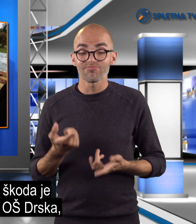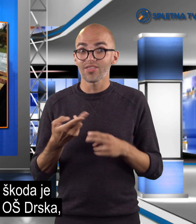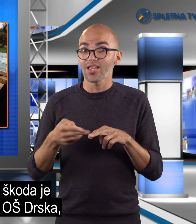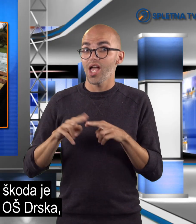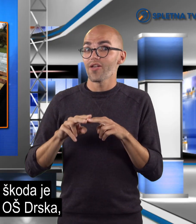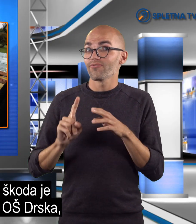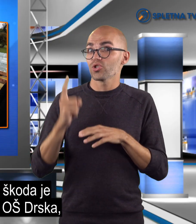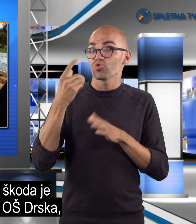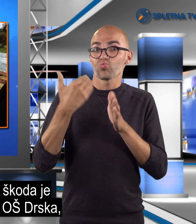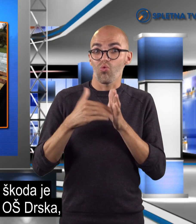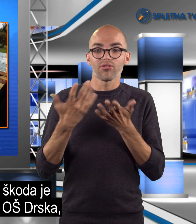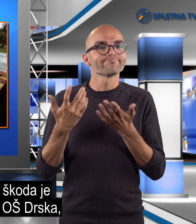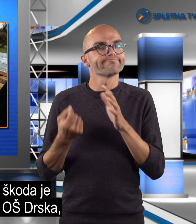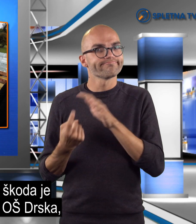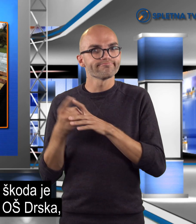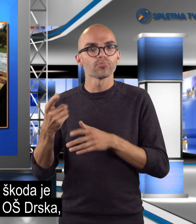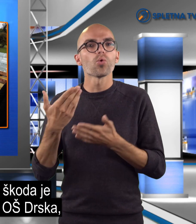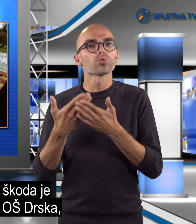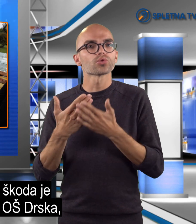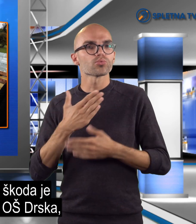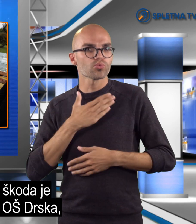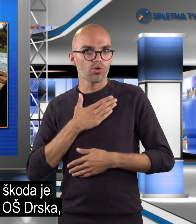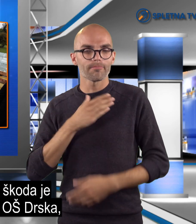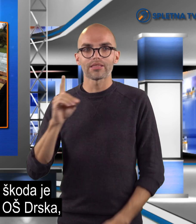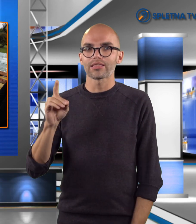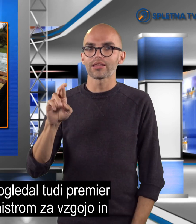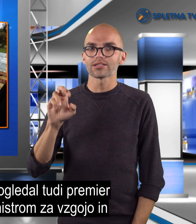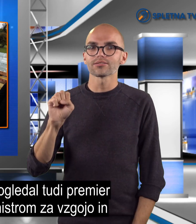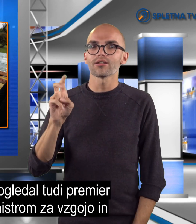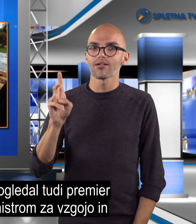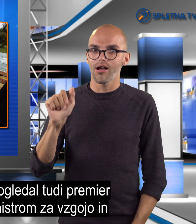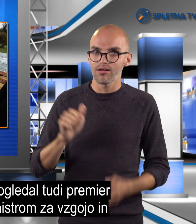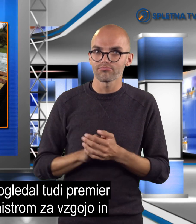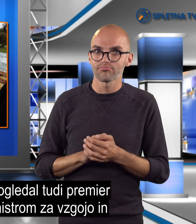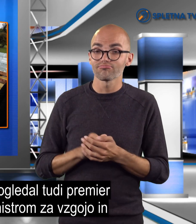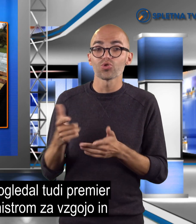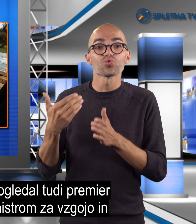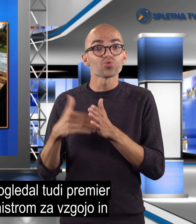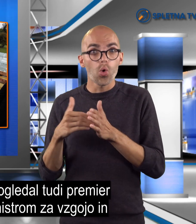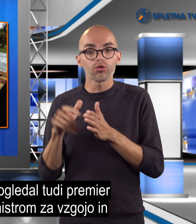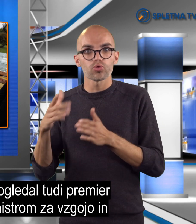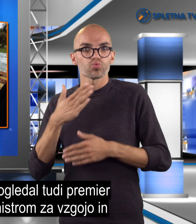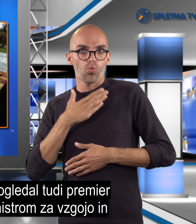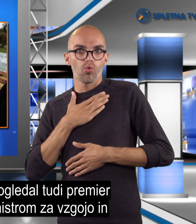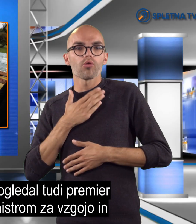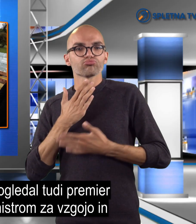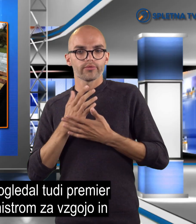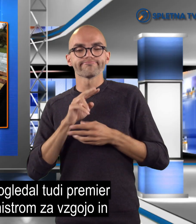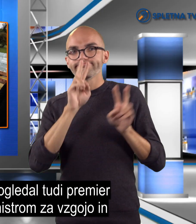Največja škoda je nastala na Drska. Škodo na šoli si je ogledal tudi premier Golob skupaj z ministrom za